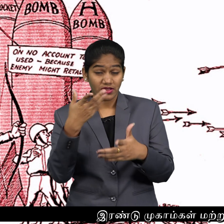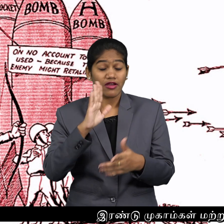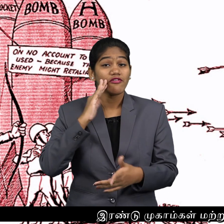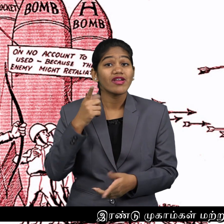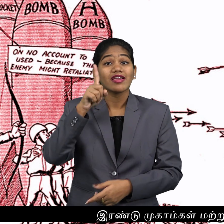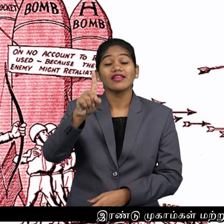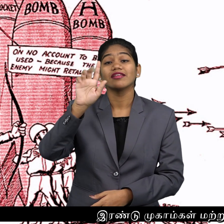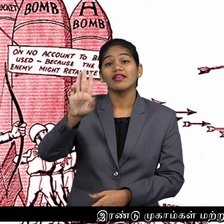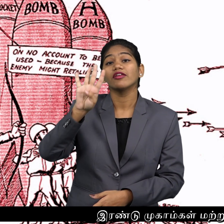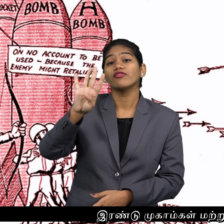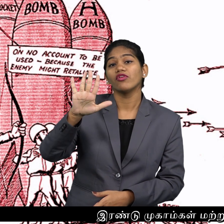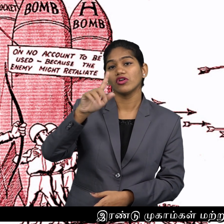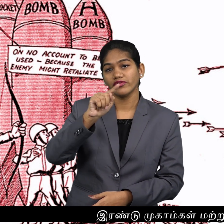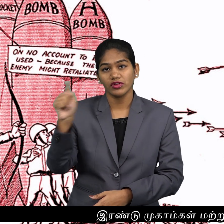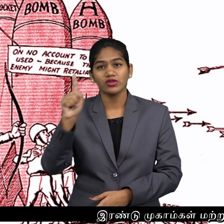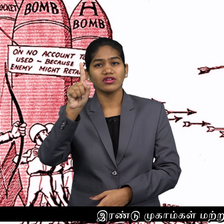1945 முதல்